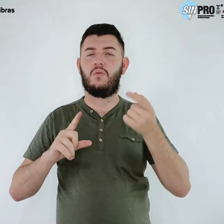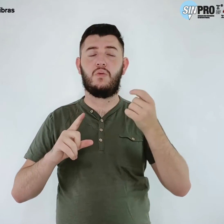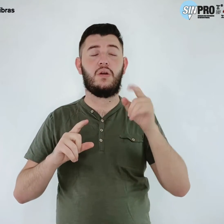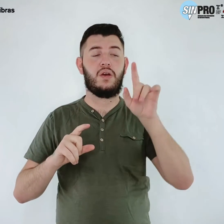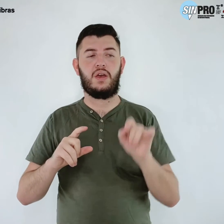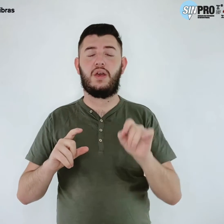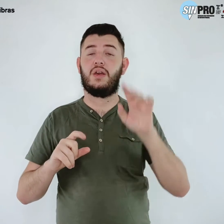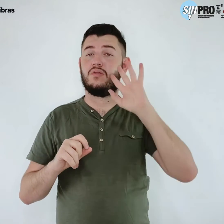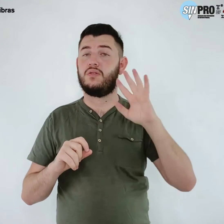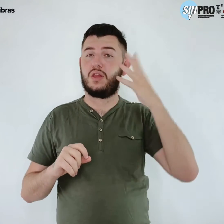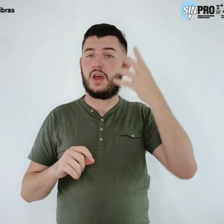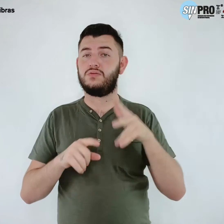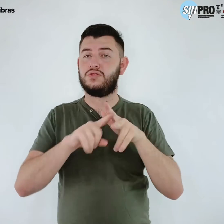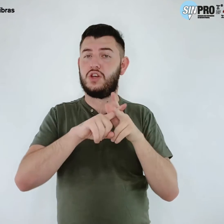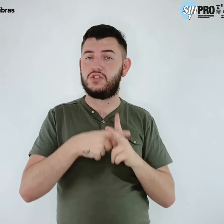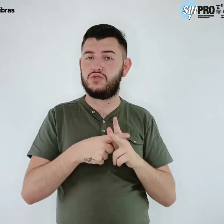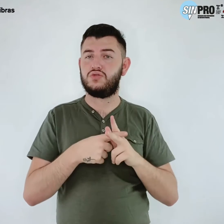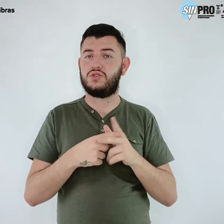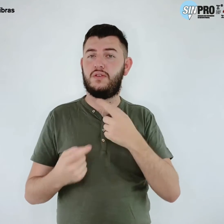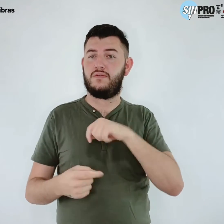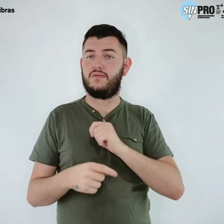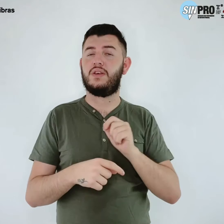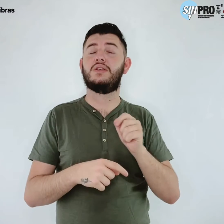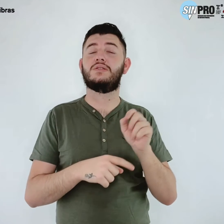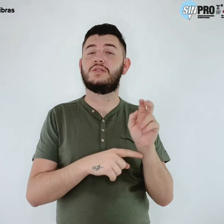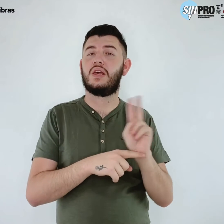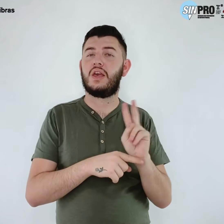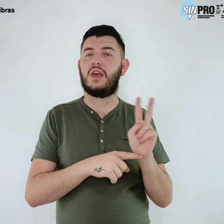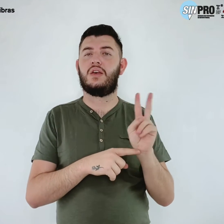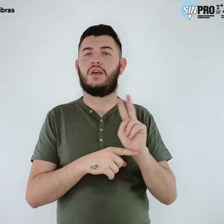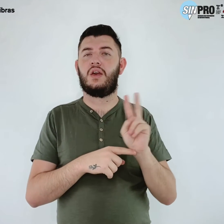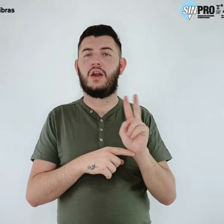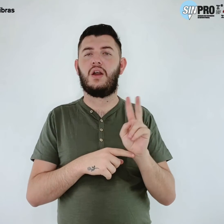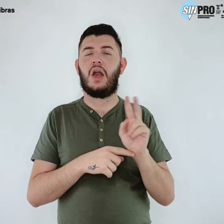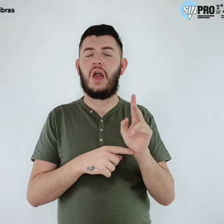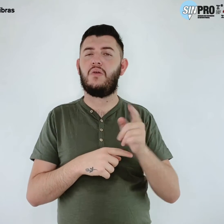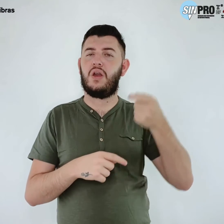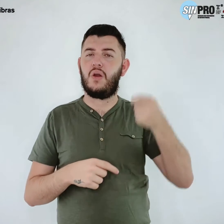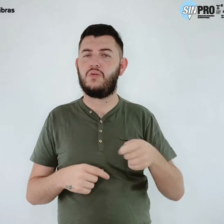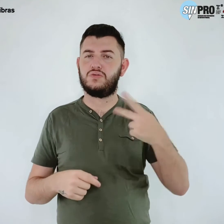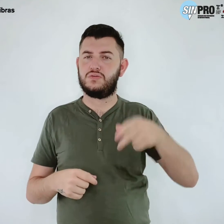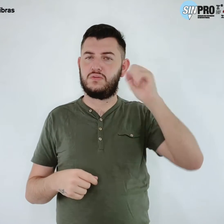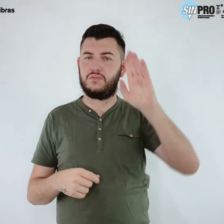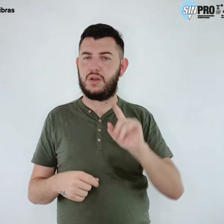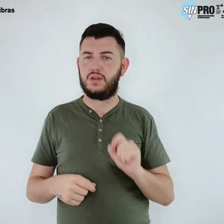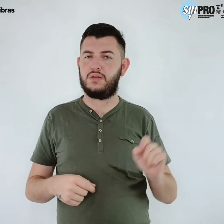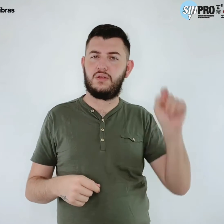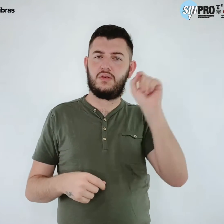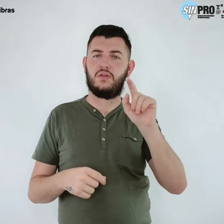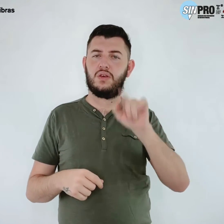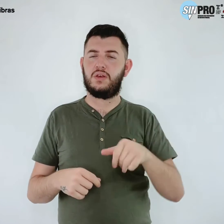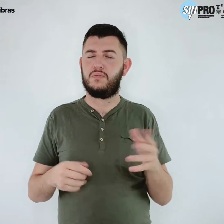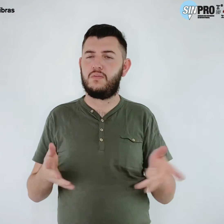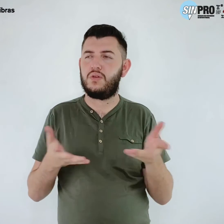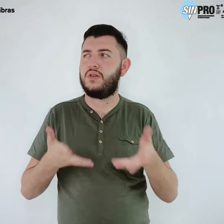resultado das políticas de ajuste fiscal e arroxo econômico no Brasil, as quais potencializaram